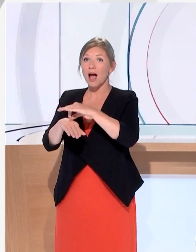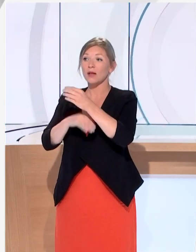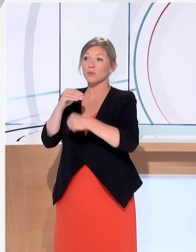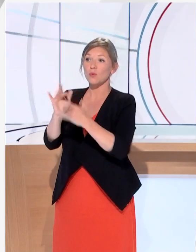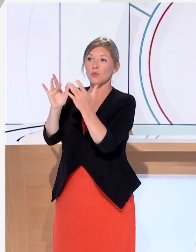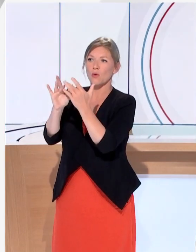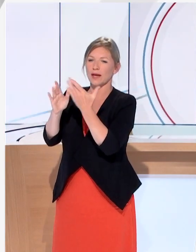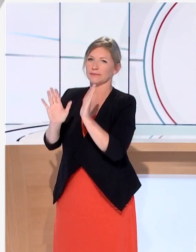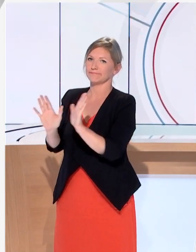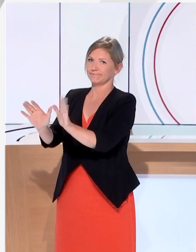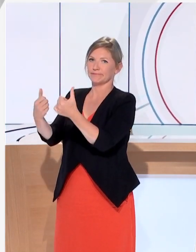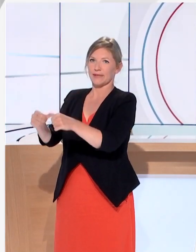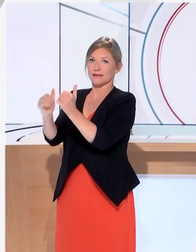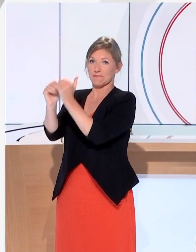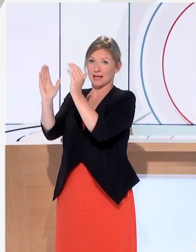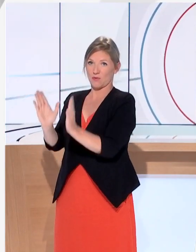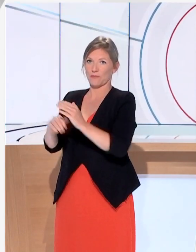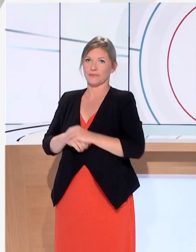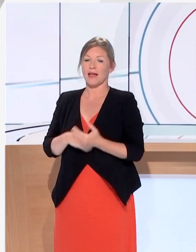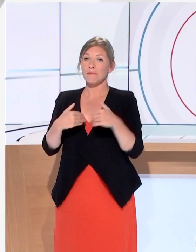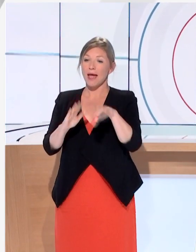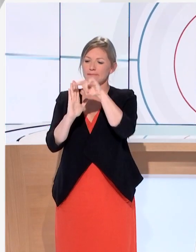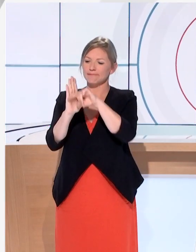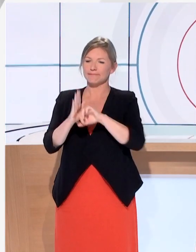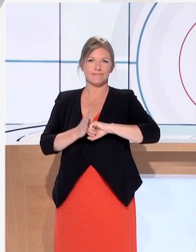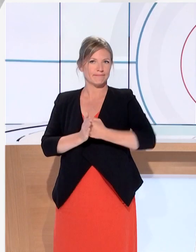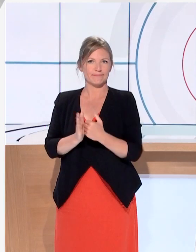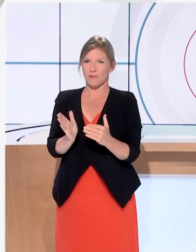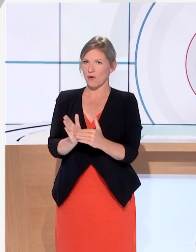devront rester chez eux. Mais les consignes d'hygiène sont strictes.